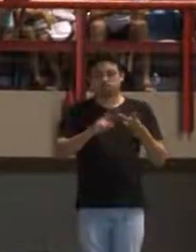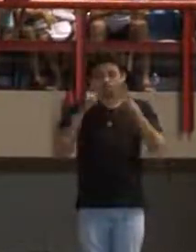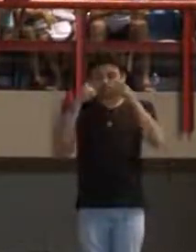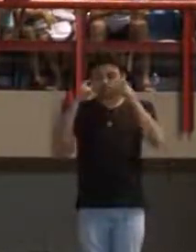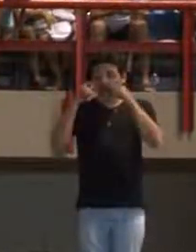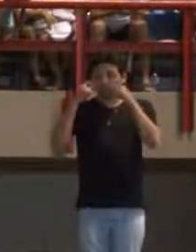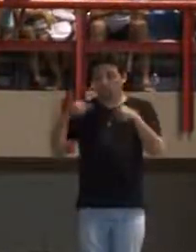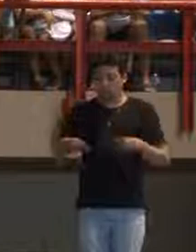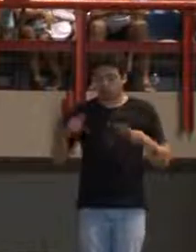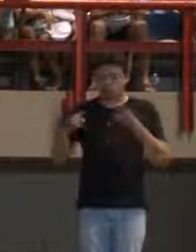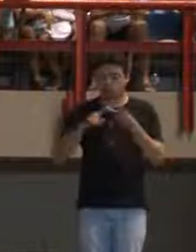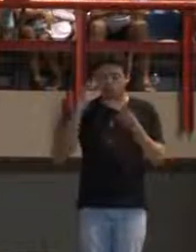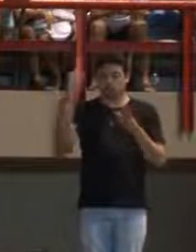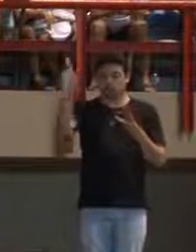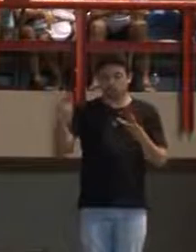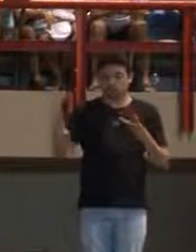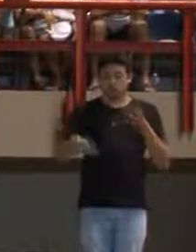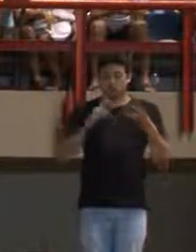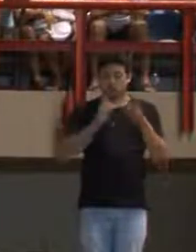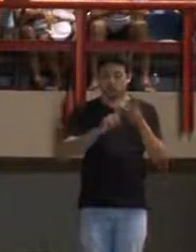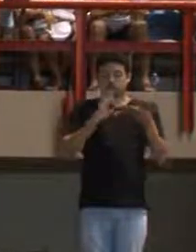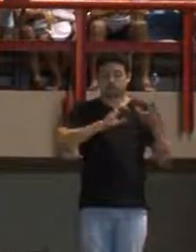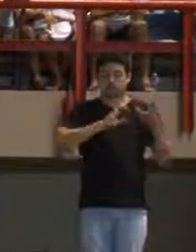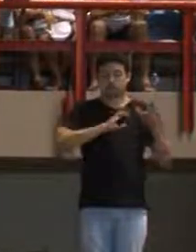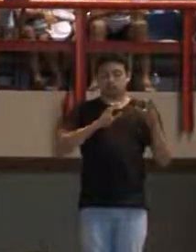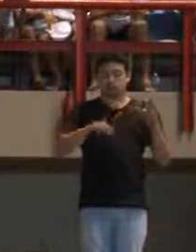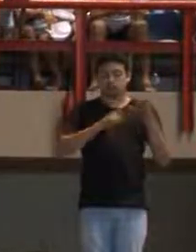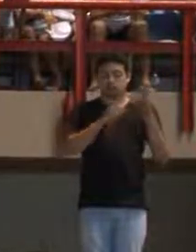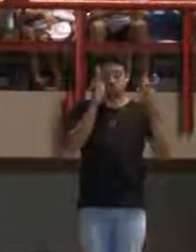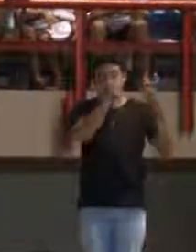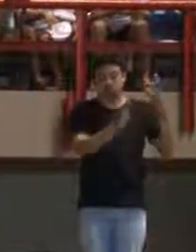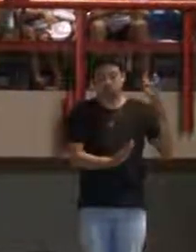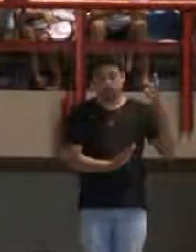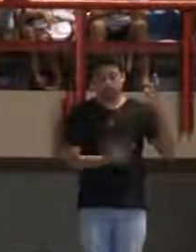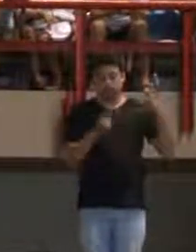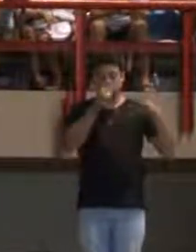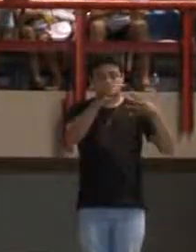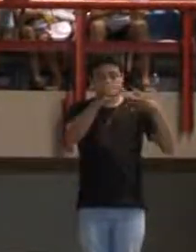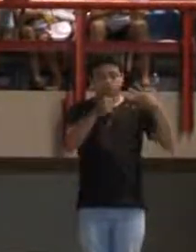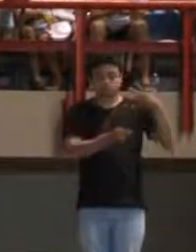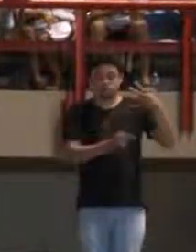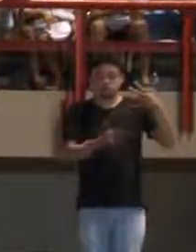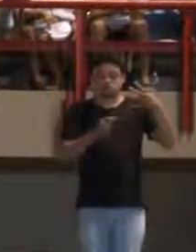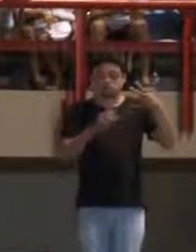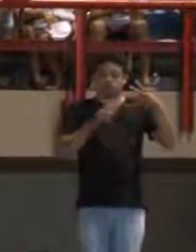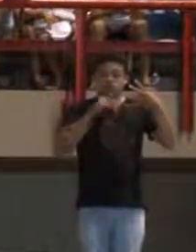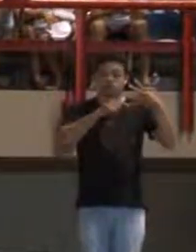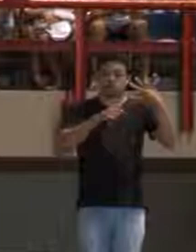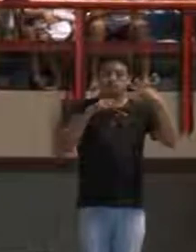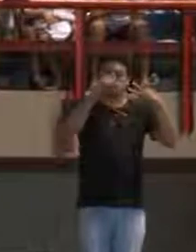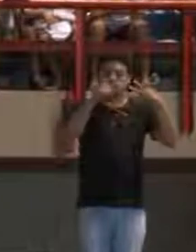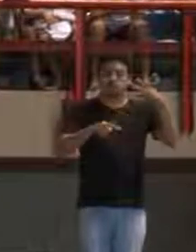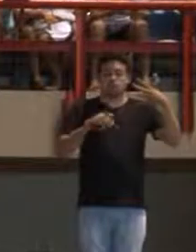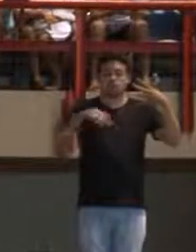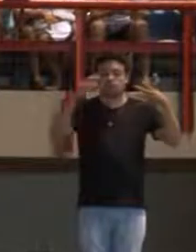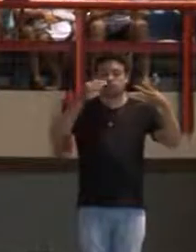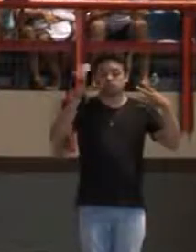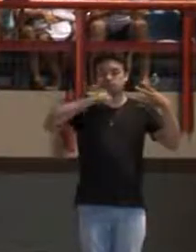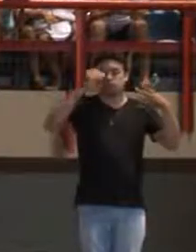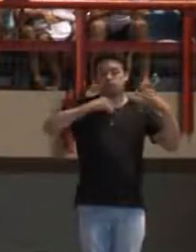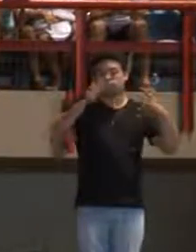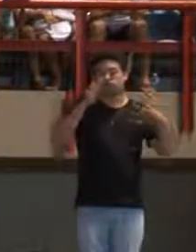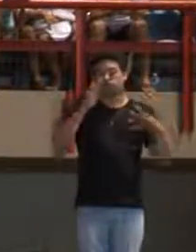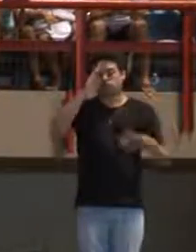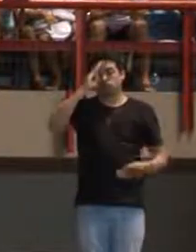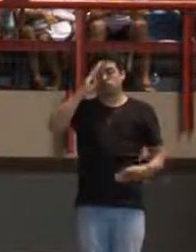China, Rússia, Canadá, Brasil. Dos 4, qual é o que é mais vulnerável